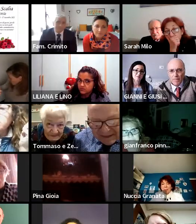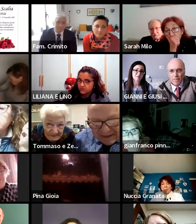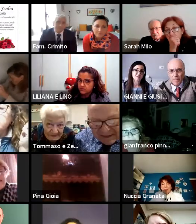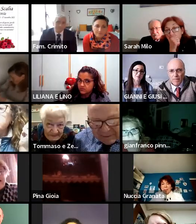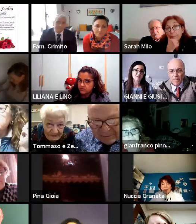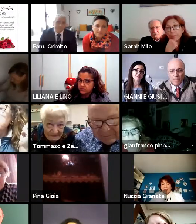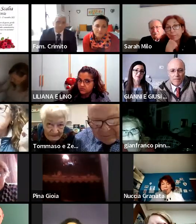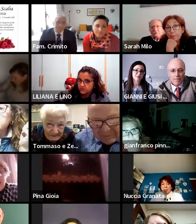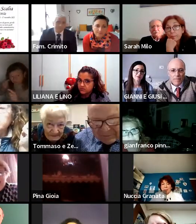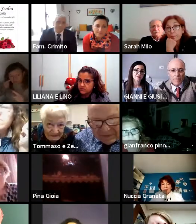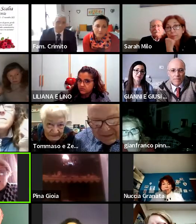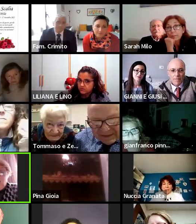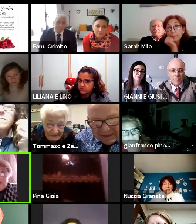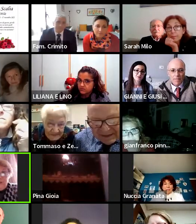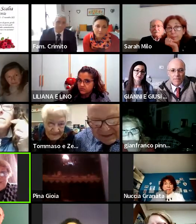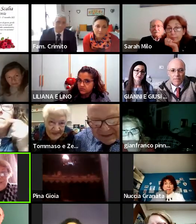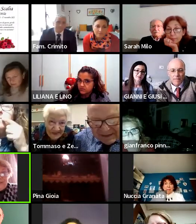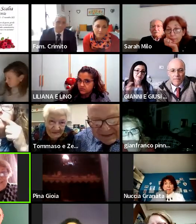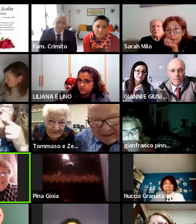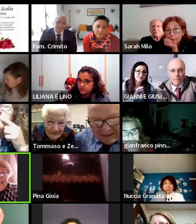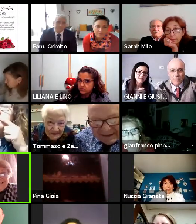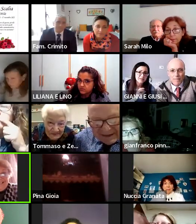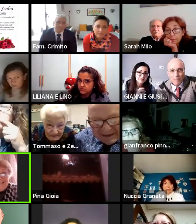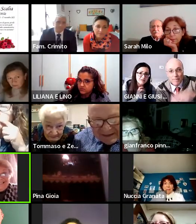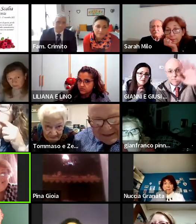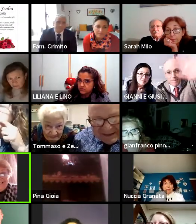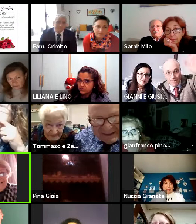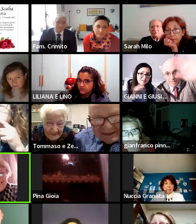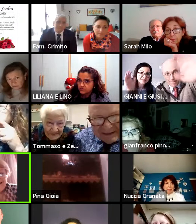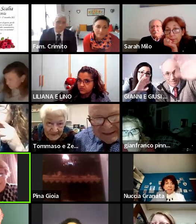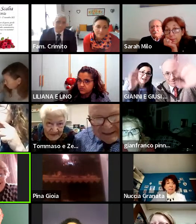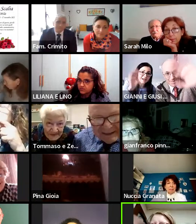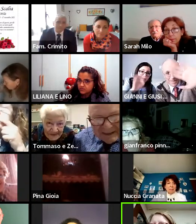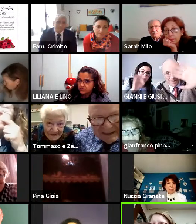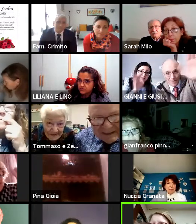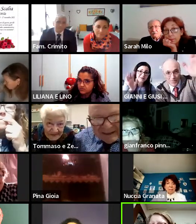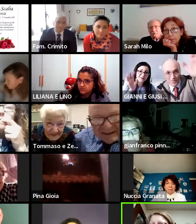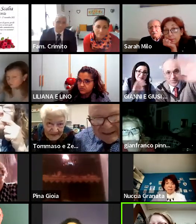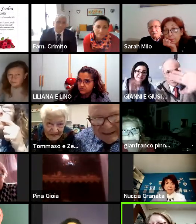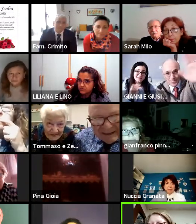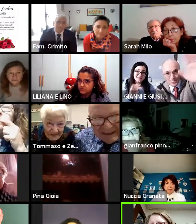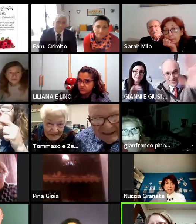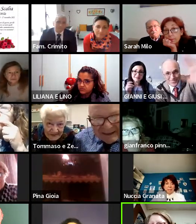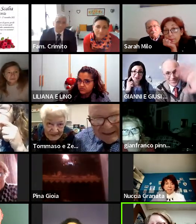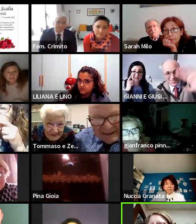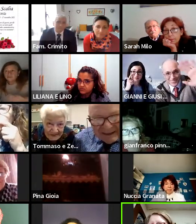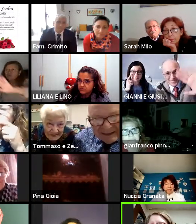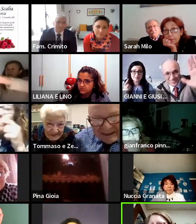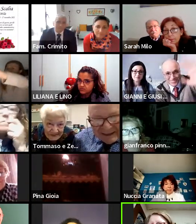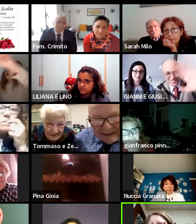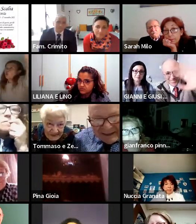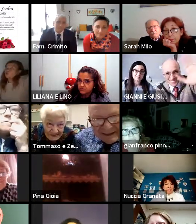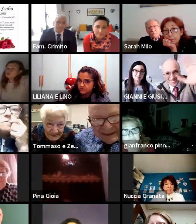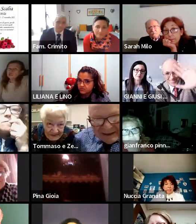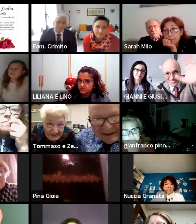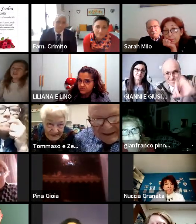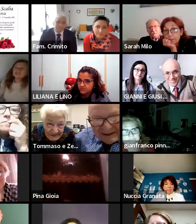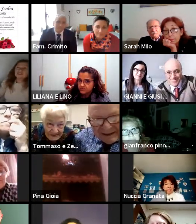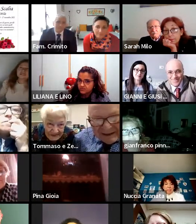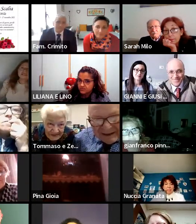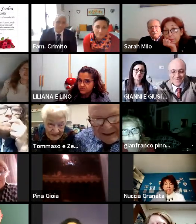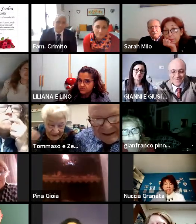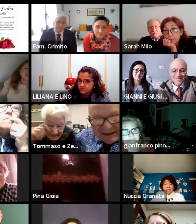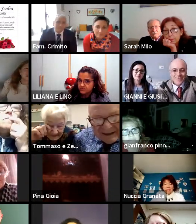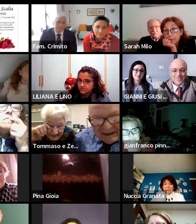mi chiamo Giusy ciao ciao bella ciao ciao